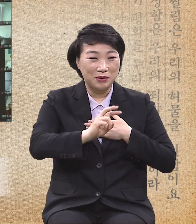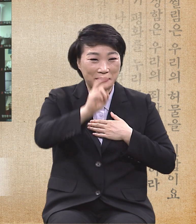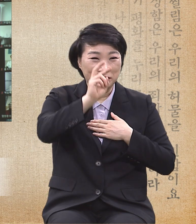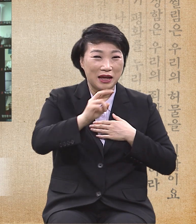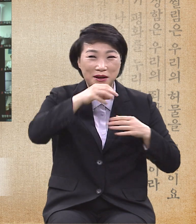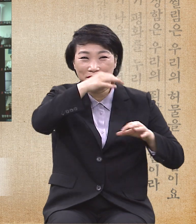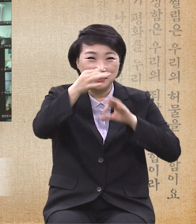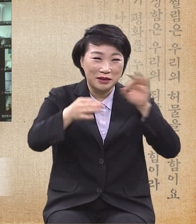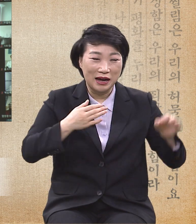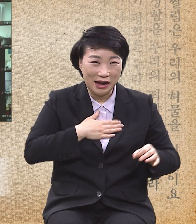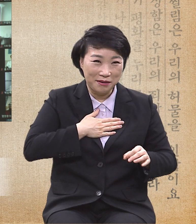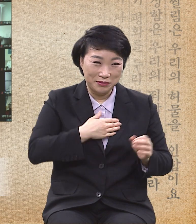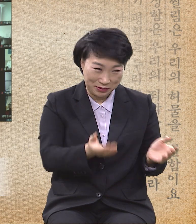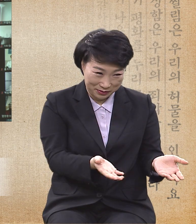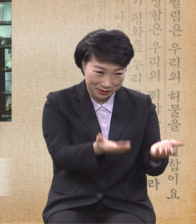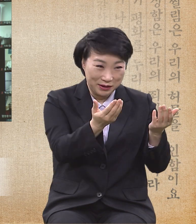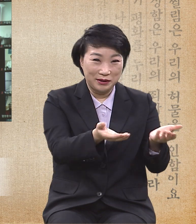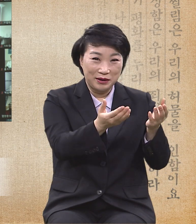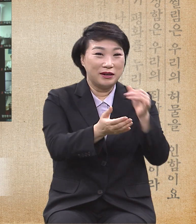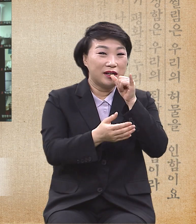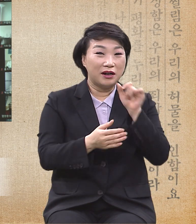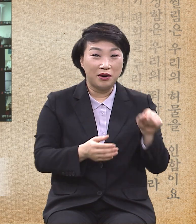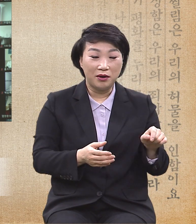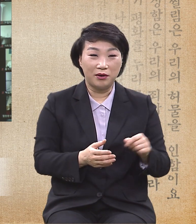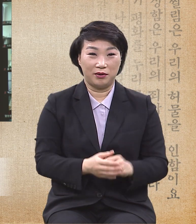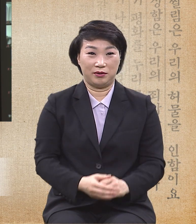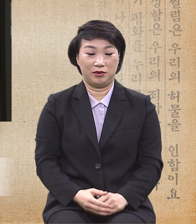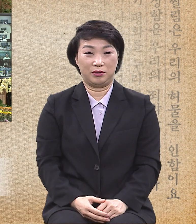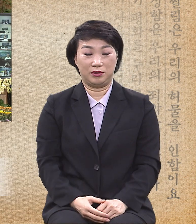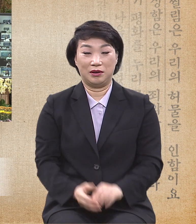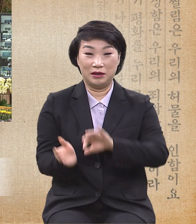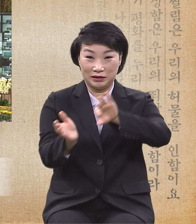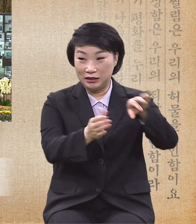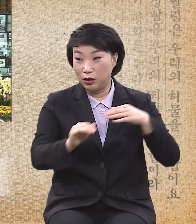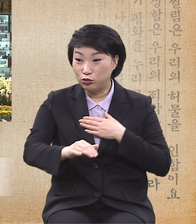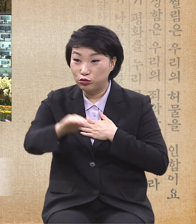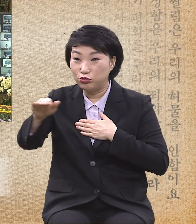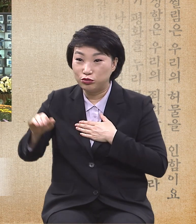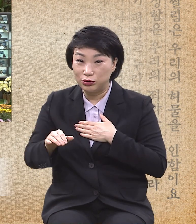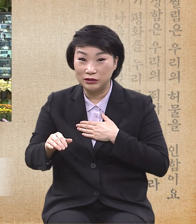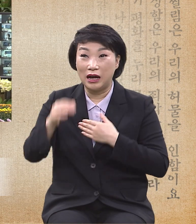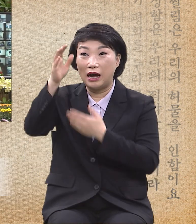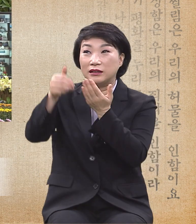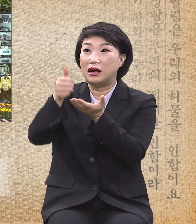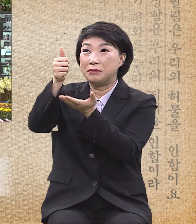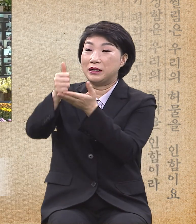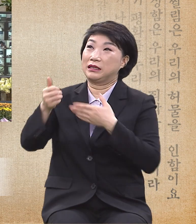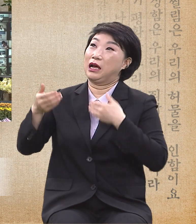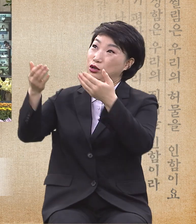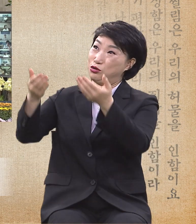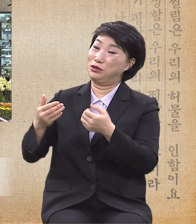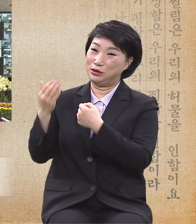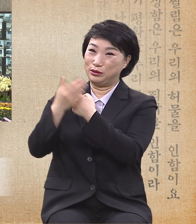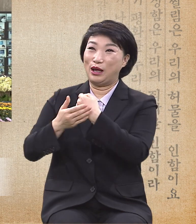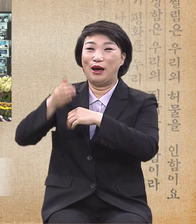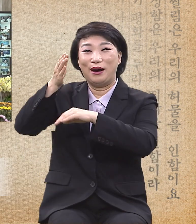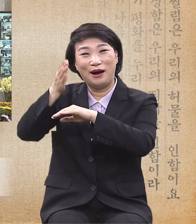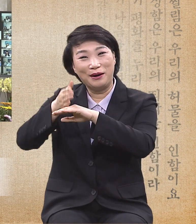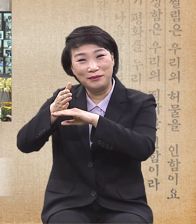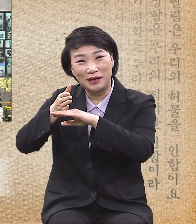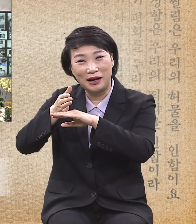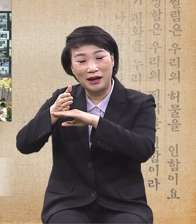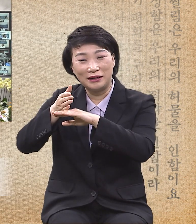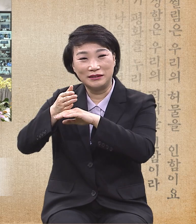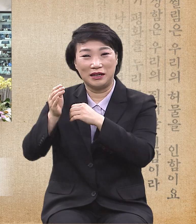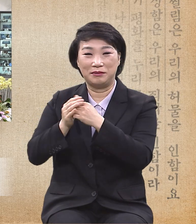속에서 감정을 이끌어내고, 근데 우리는 하나님의 내게 주신 은혜가